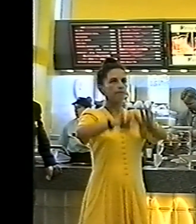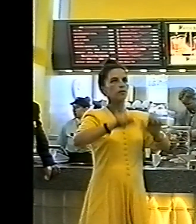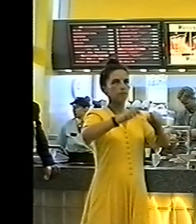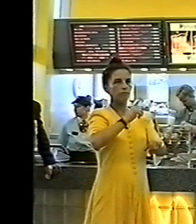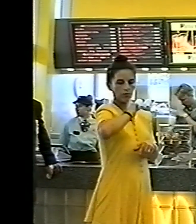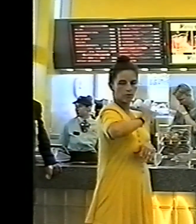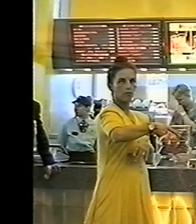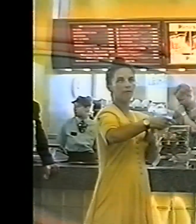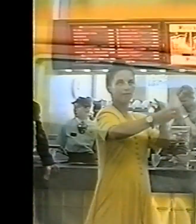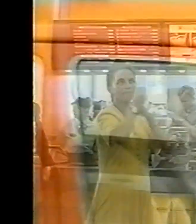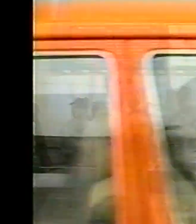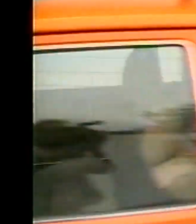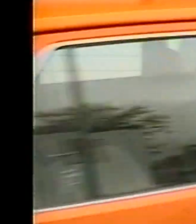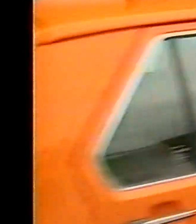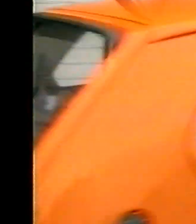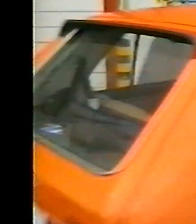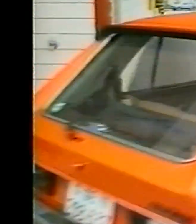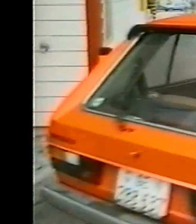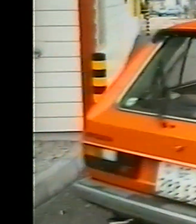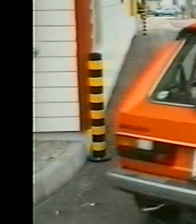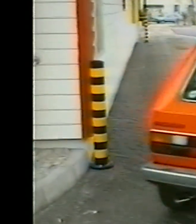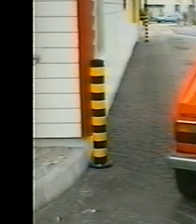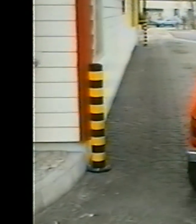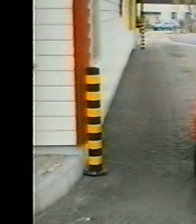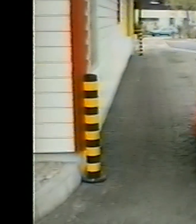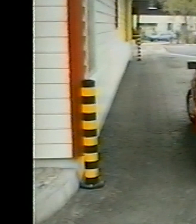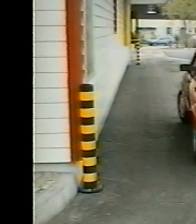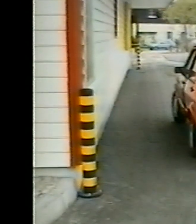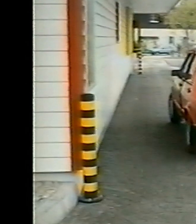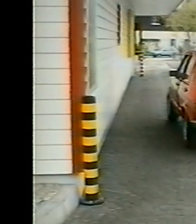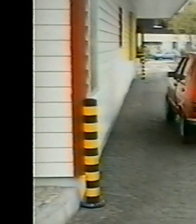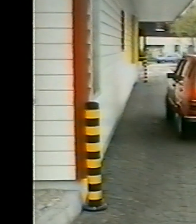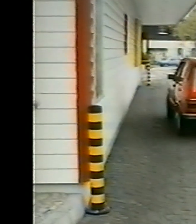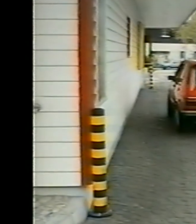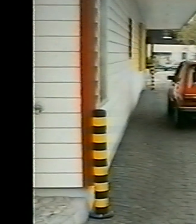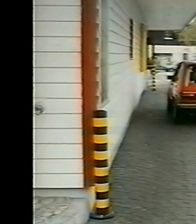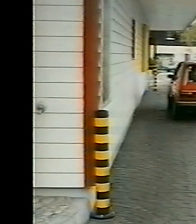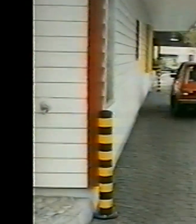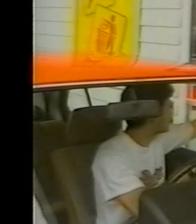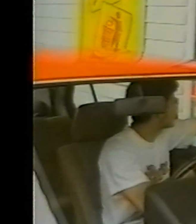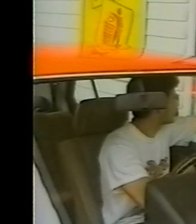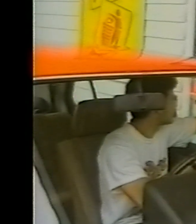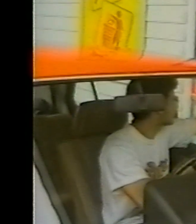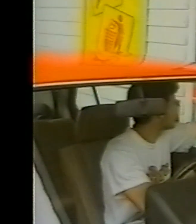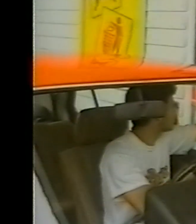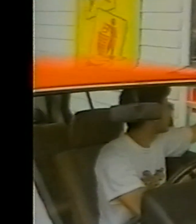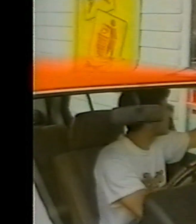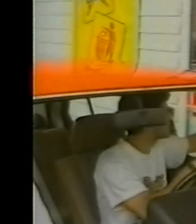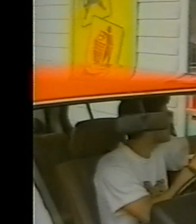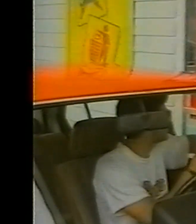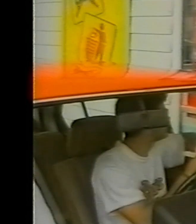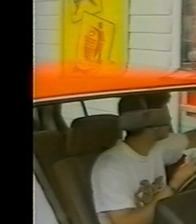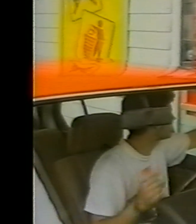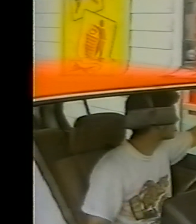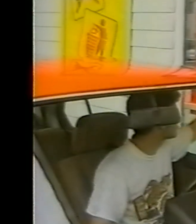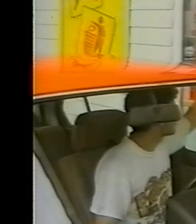à distance qui permet à nous de directement enregistrer ses désirs et de les lui préparer pendant